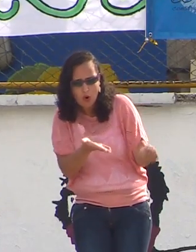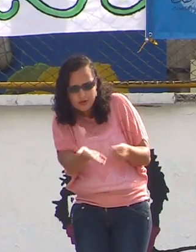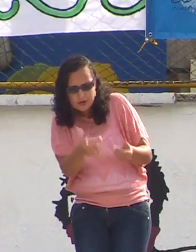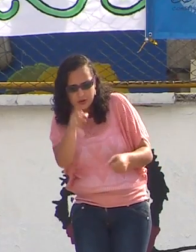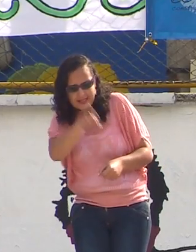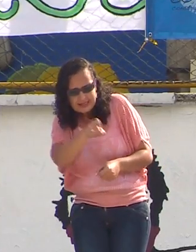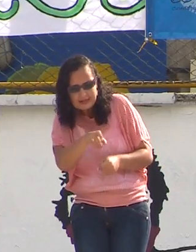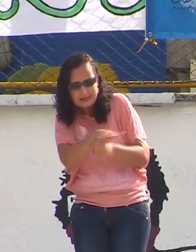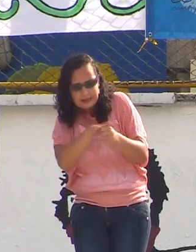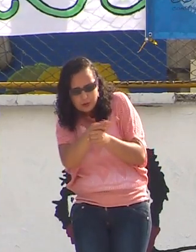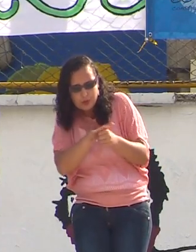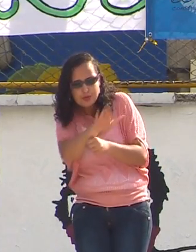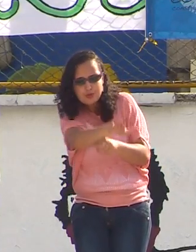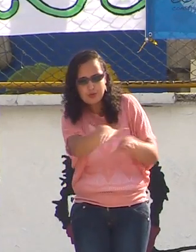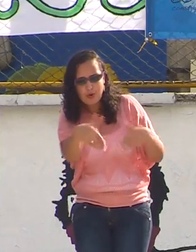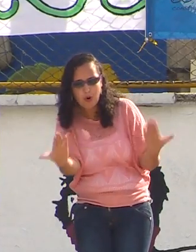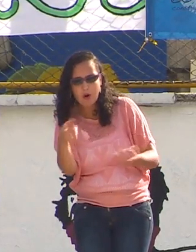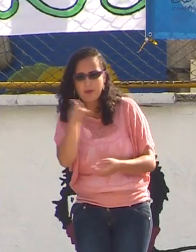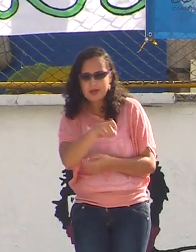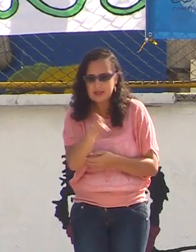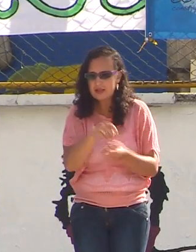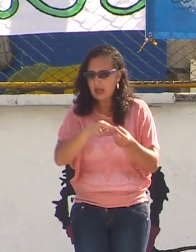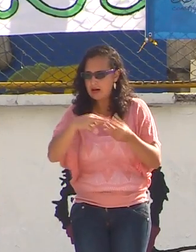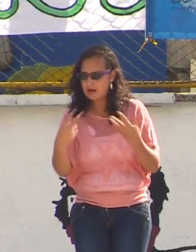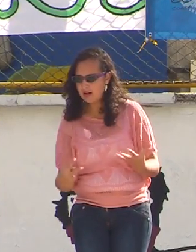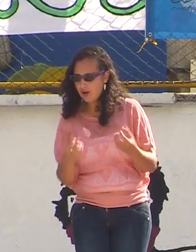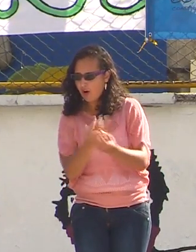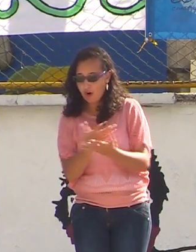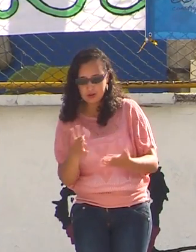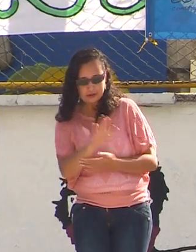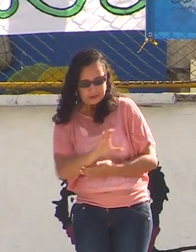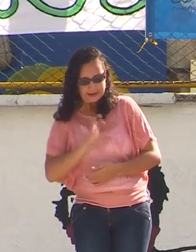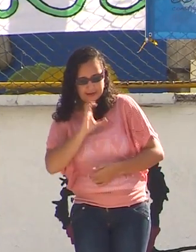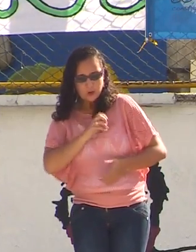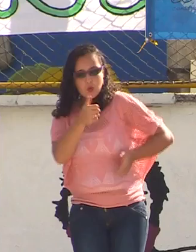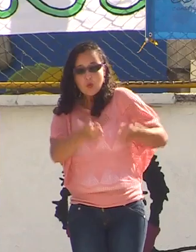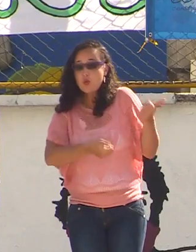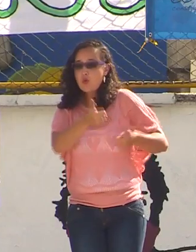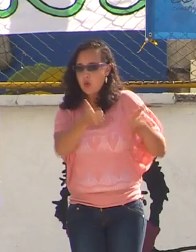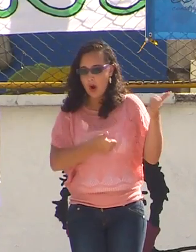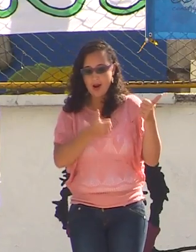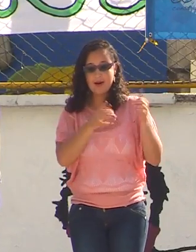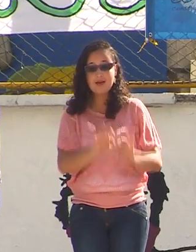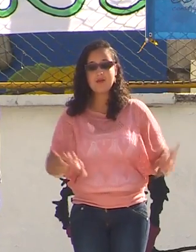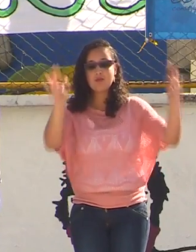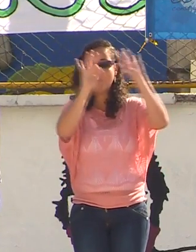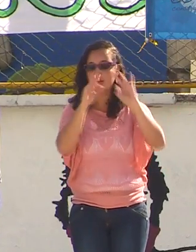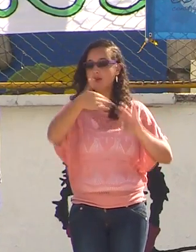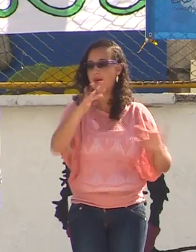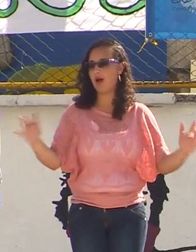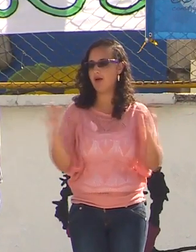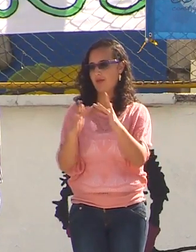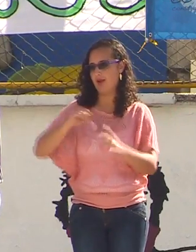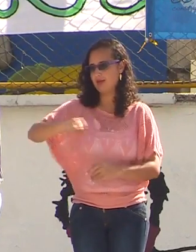de vulnerabilidad y las características fundamentales del derecho a la